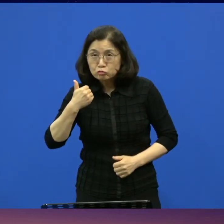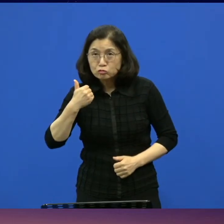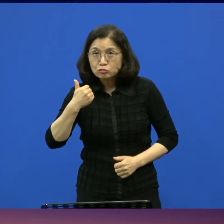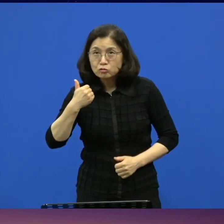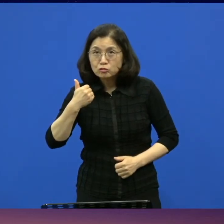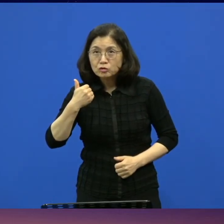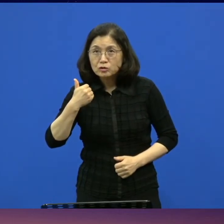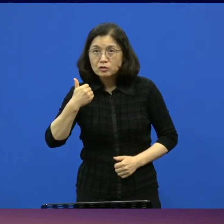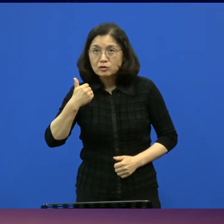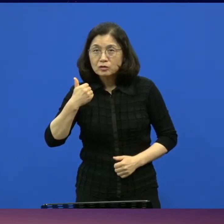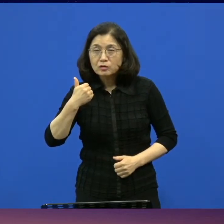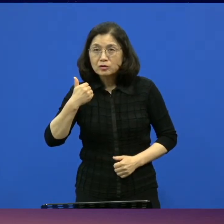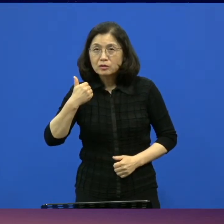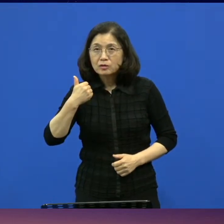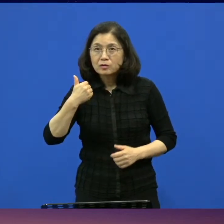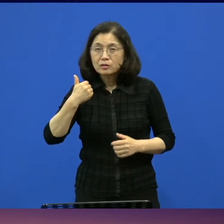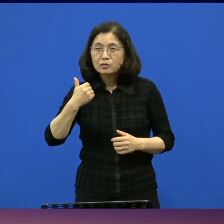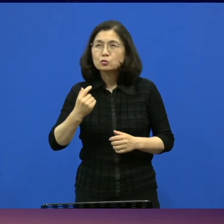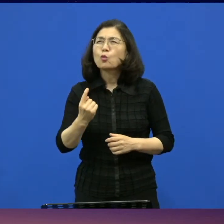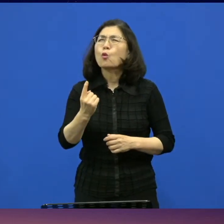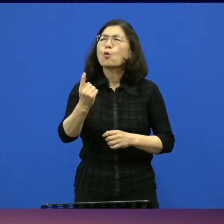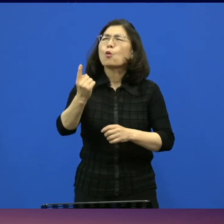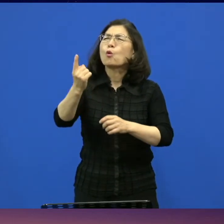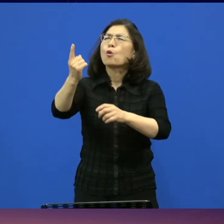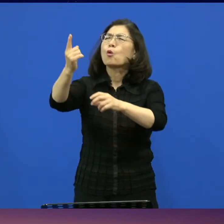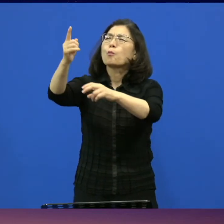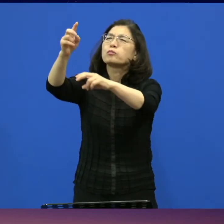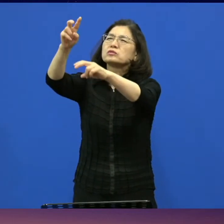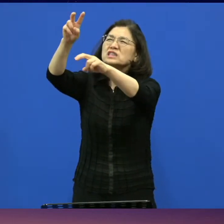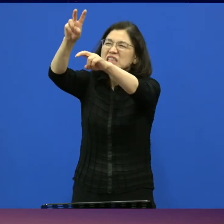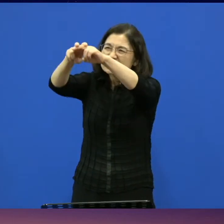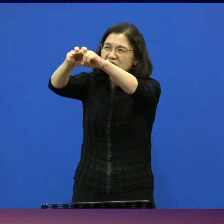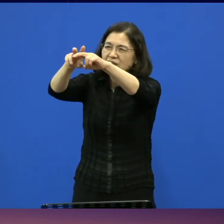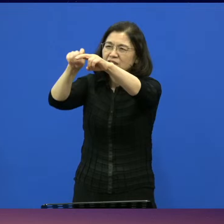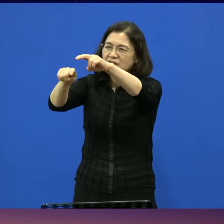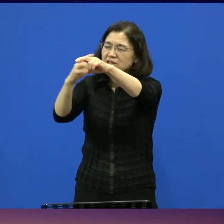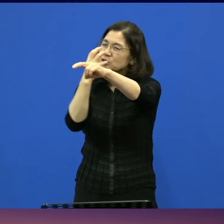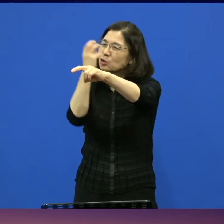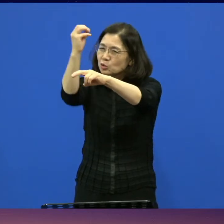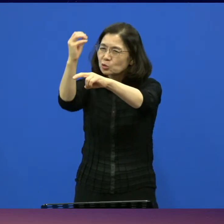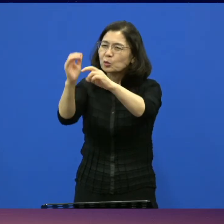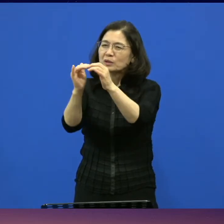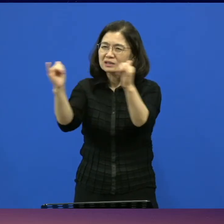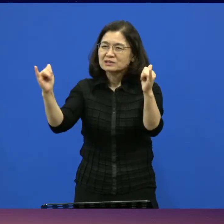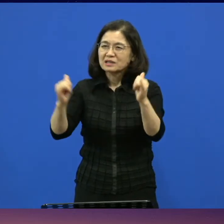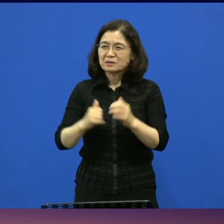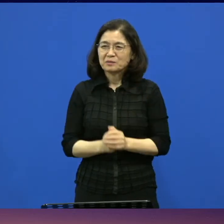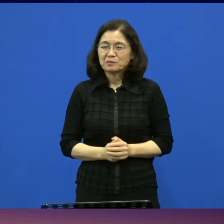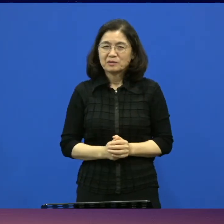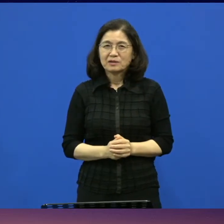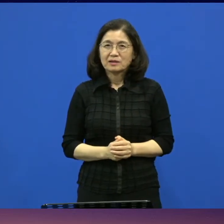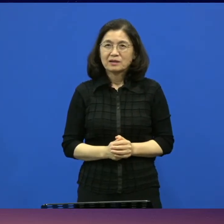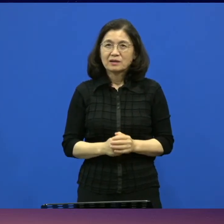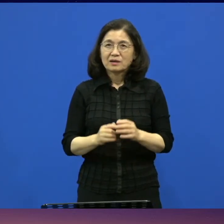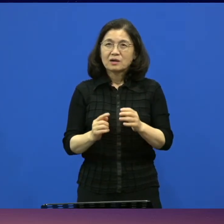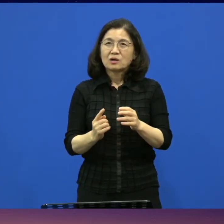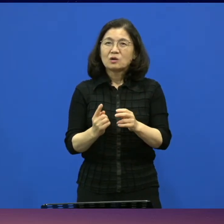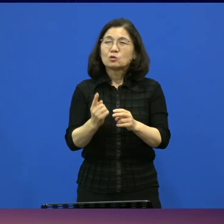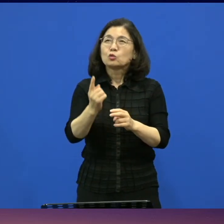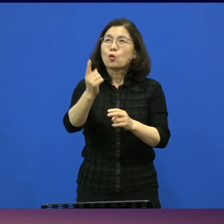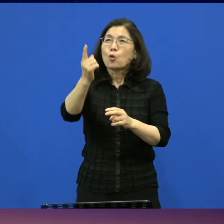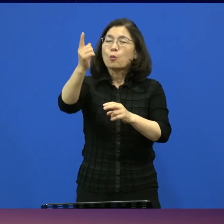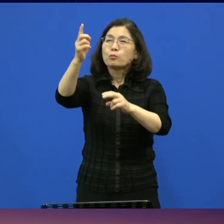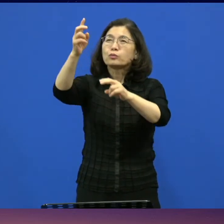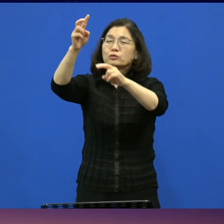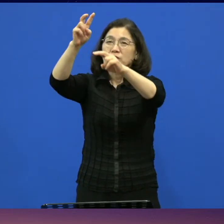마음이 높아진 사람들이란 거죠. 교만한 사람이나 교만한 사람. 그래서 오늘 여기에 매우 중요한 것은 높은 산을 낮춰야 한다는